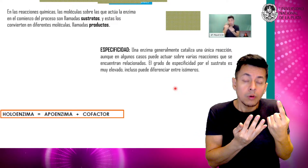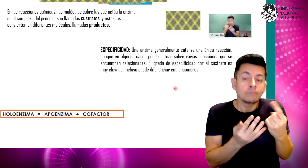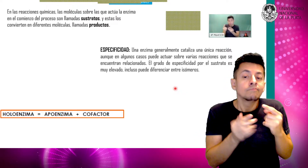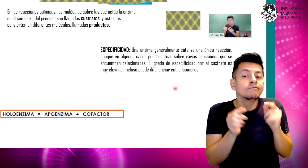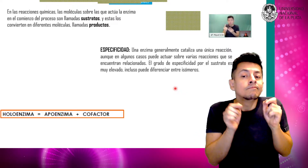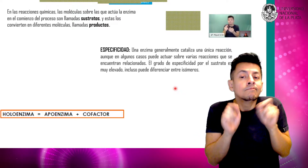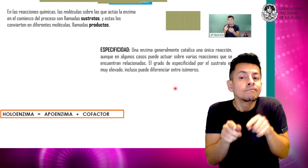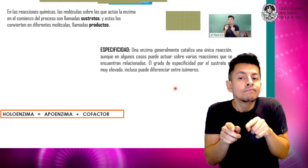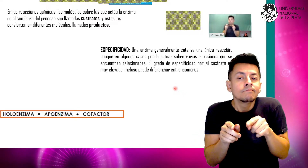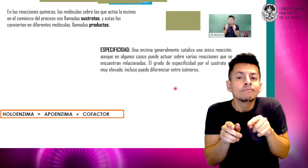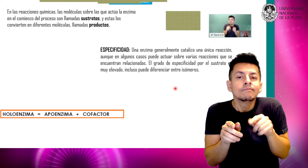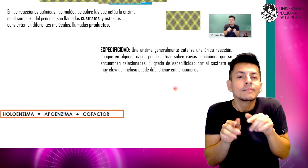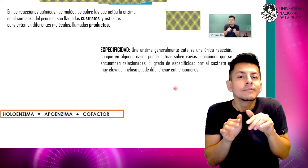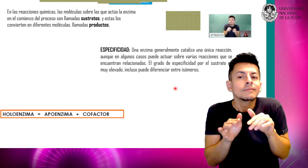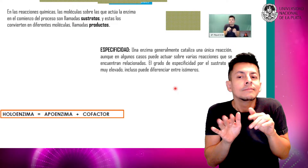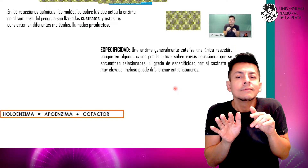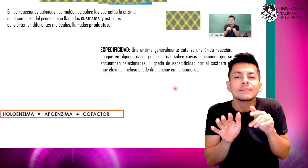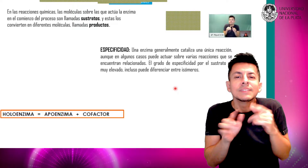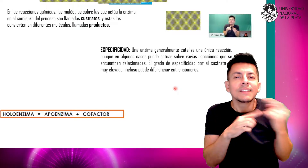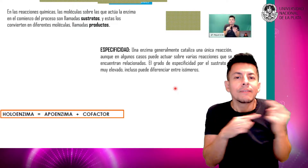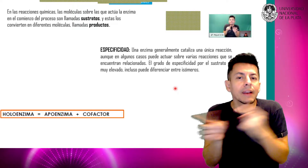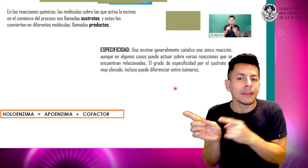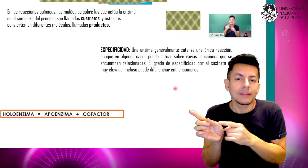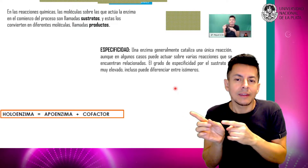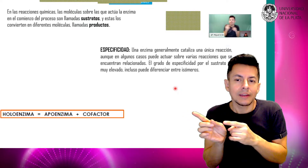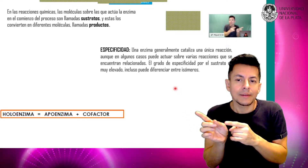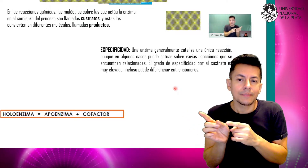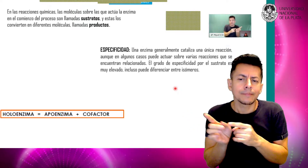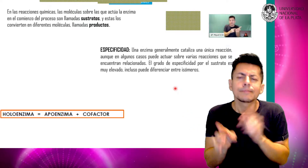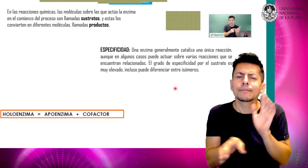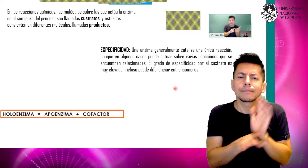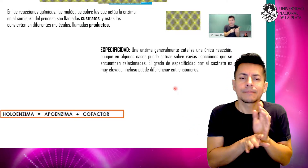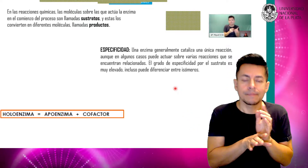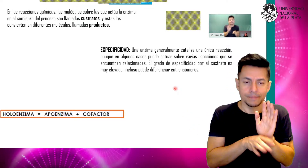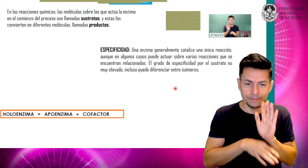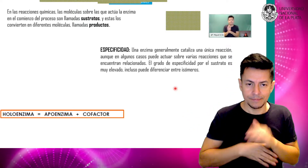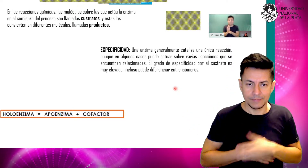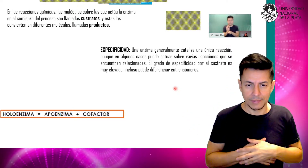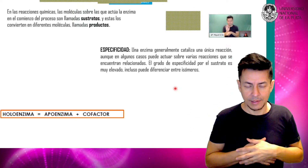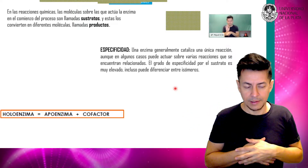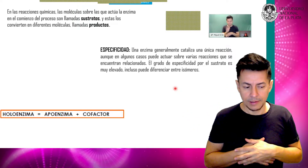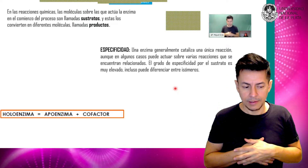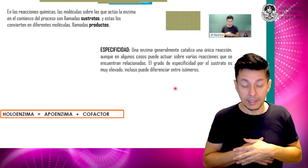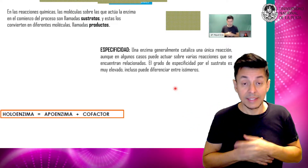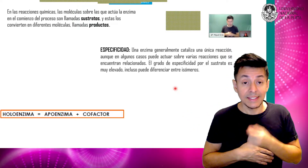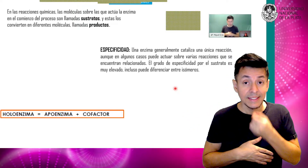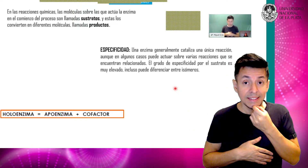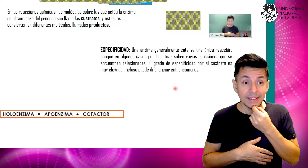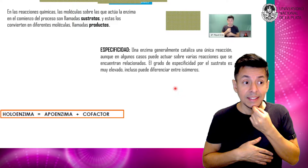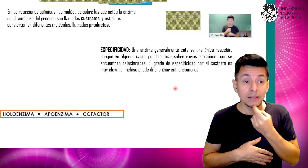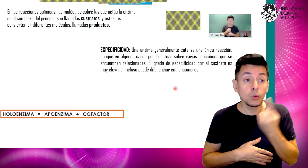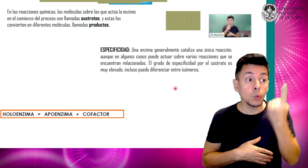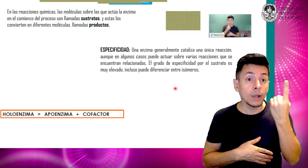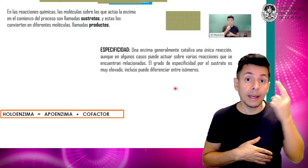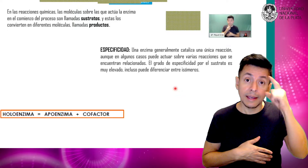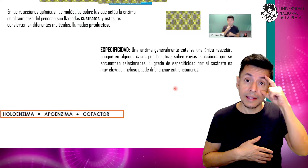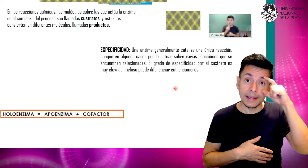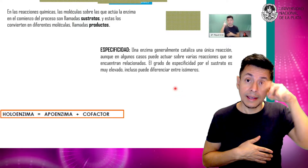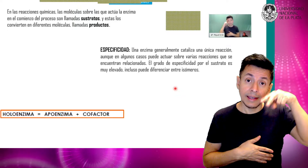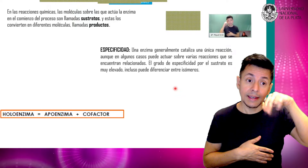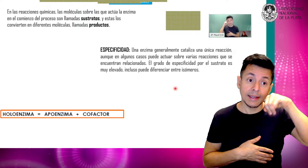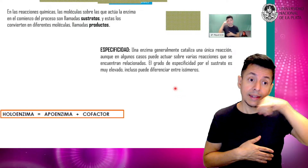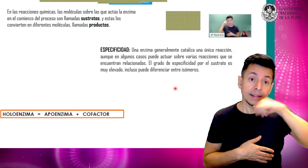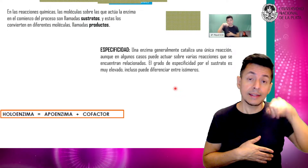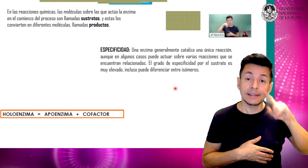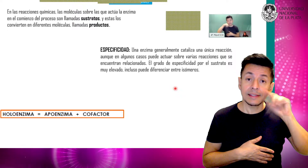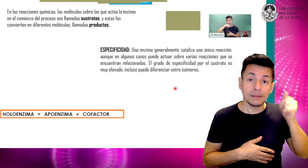reacción química y por un sustrato específico. ¿Qué significa eso? Que una única enzima va a catalizar una